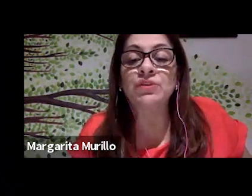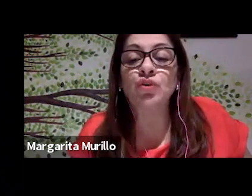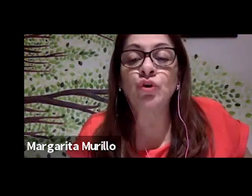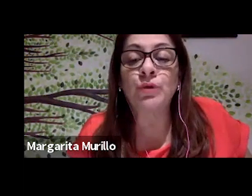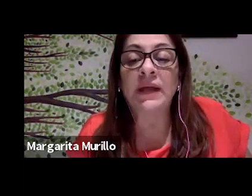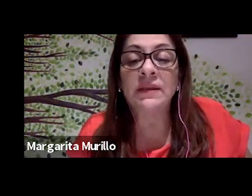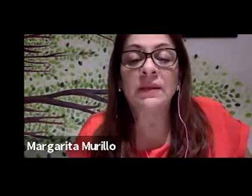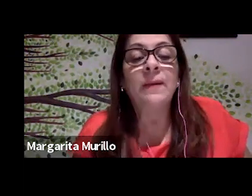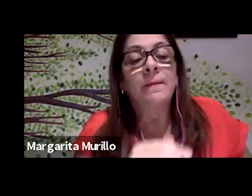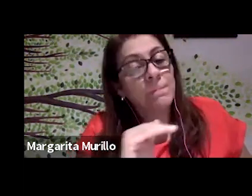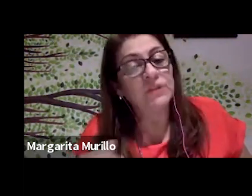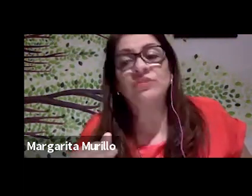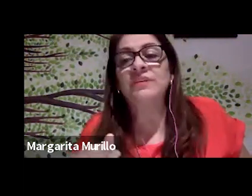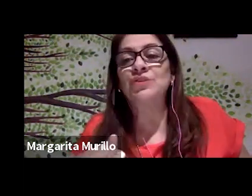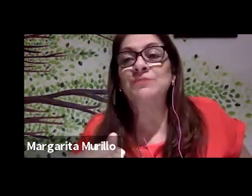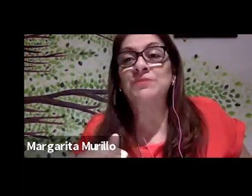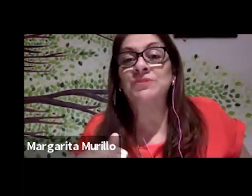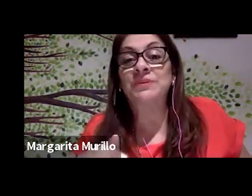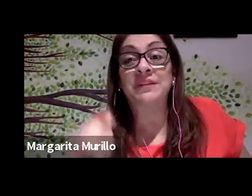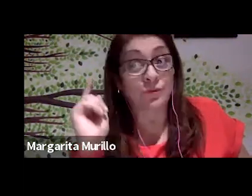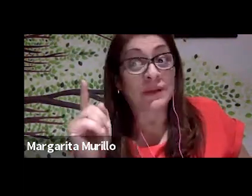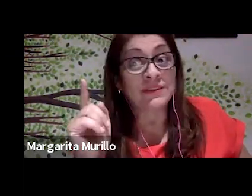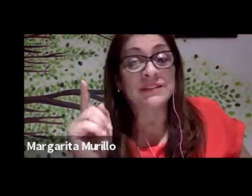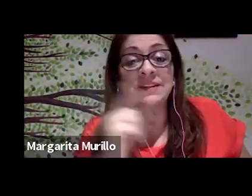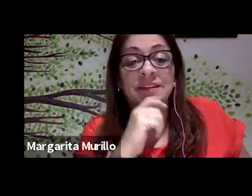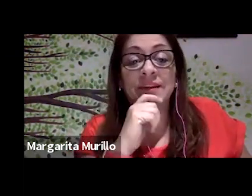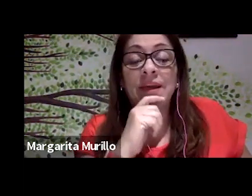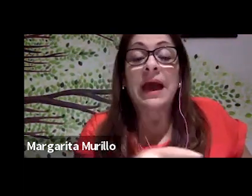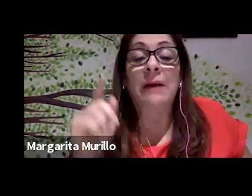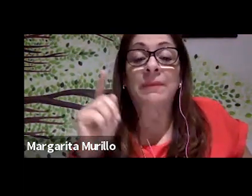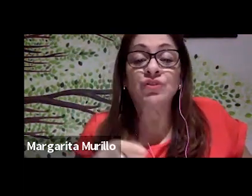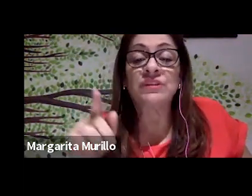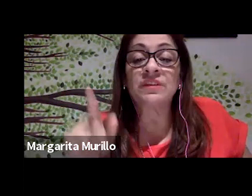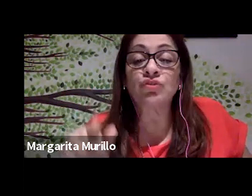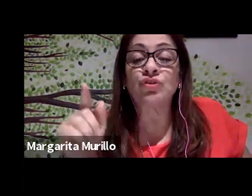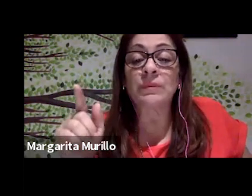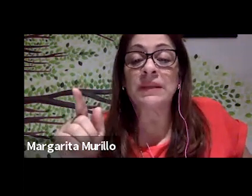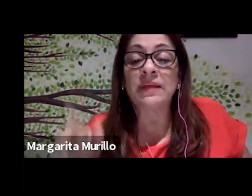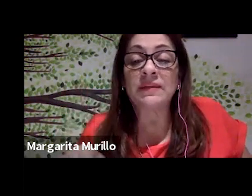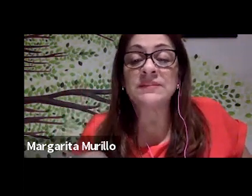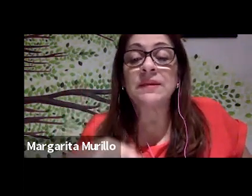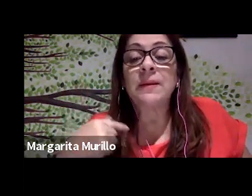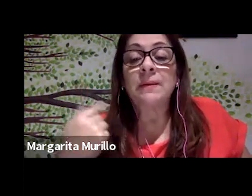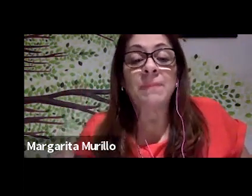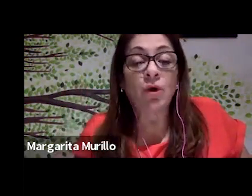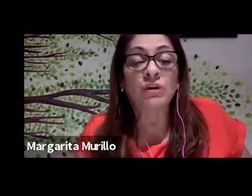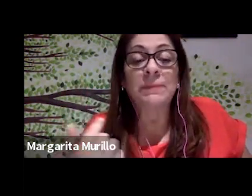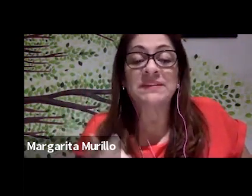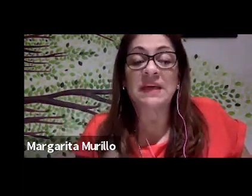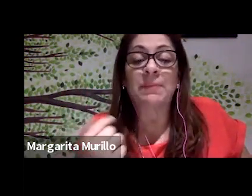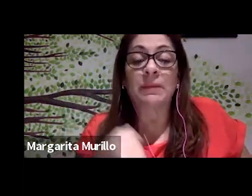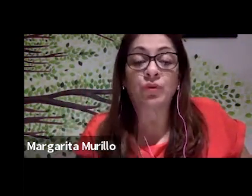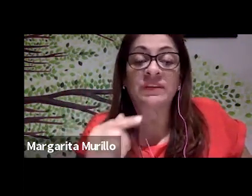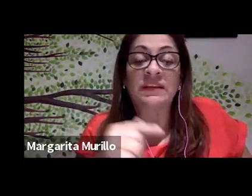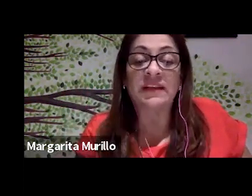y movimiento corporal menos adicción espacios cibernéticos vean Qué interesante A mayor desarrollo de habilidades mejor